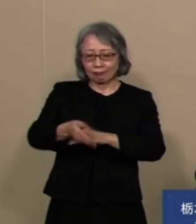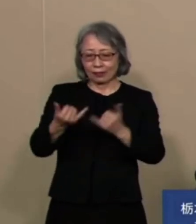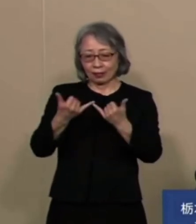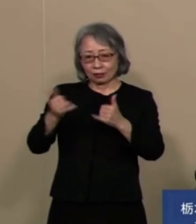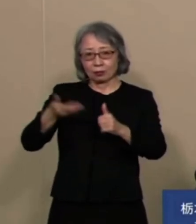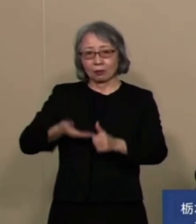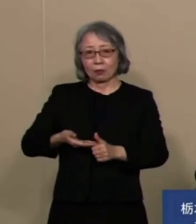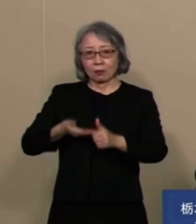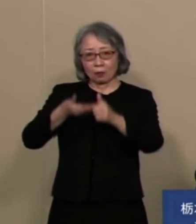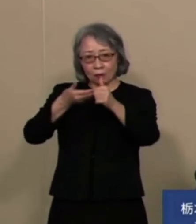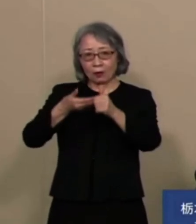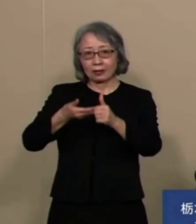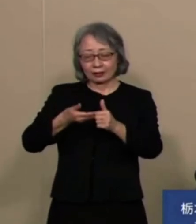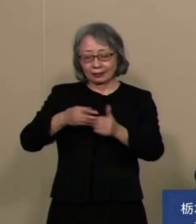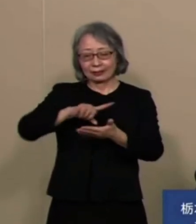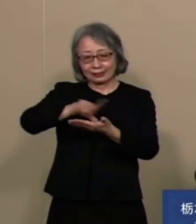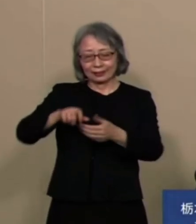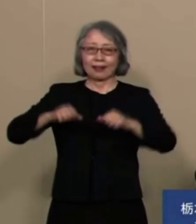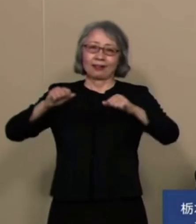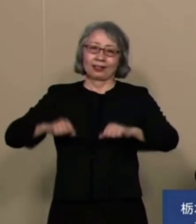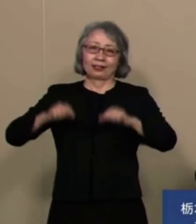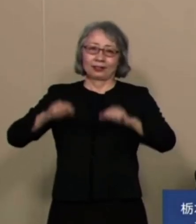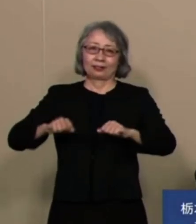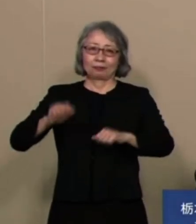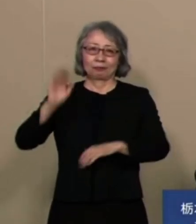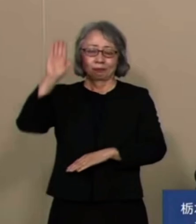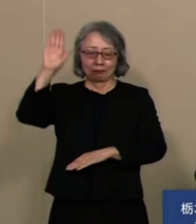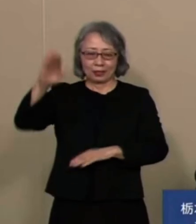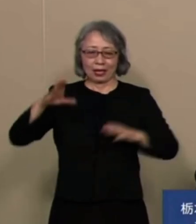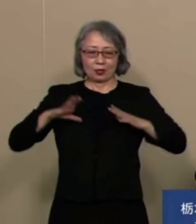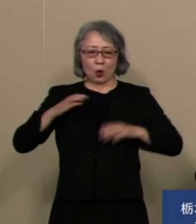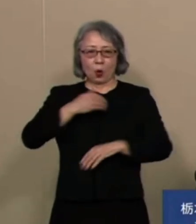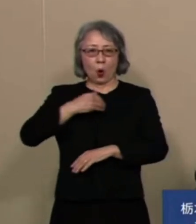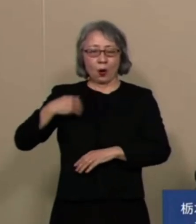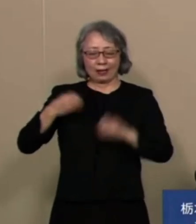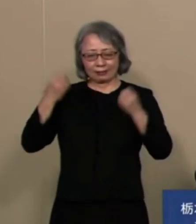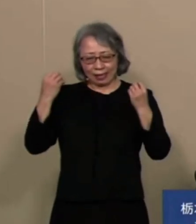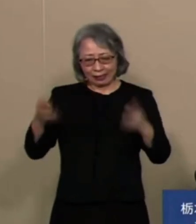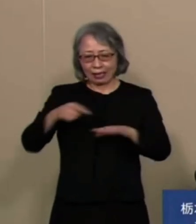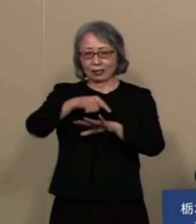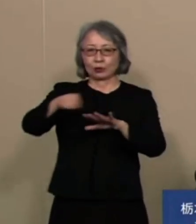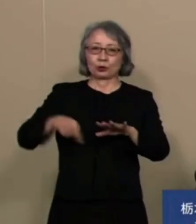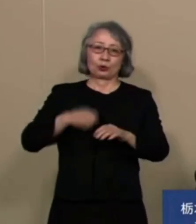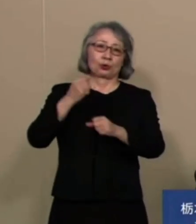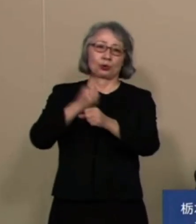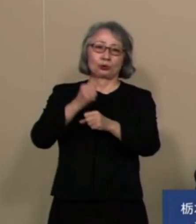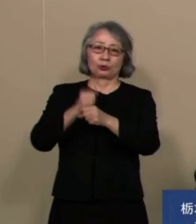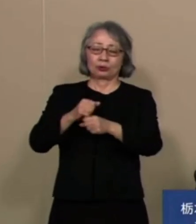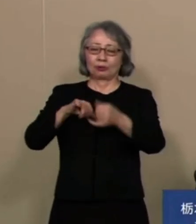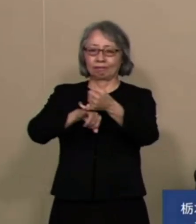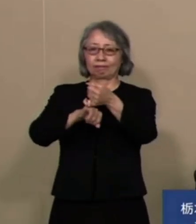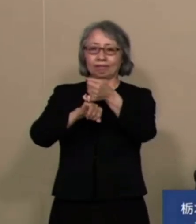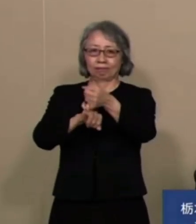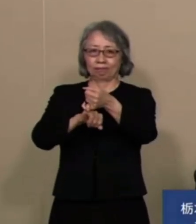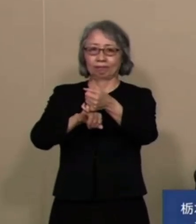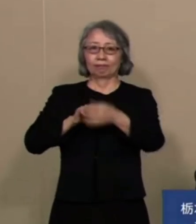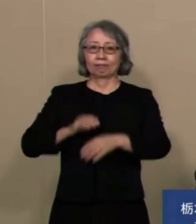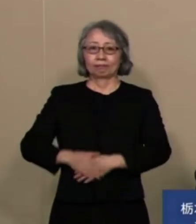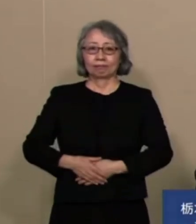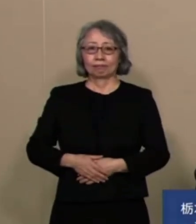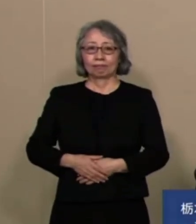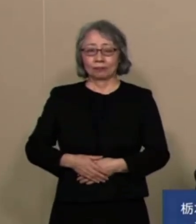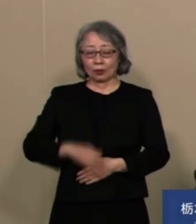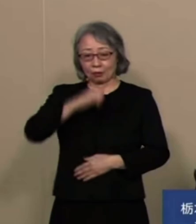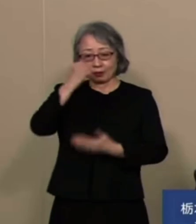克服し人が育ち地域が生きる未来に誇れる新たな土を想像することをお約束し